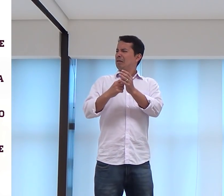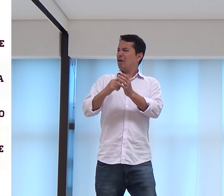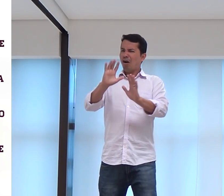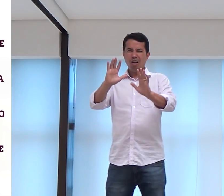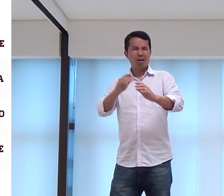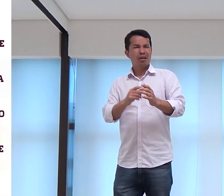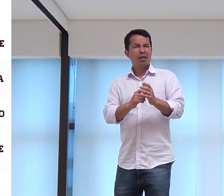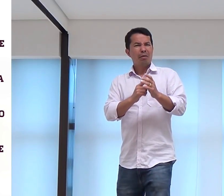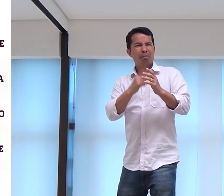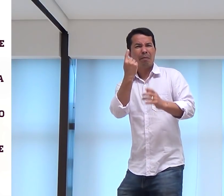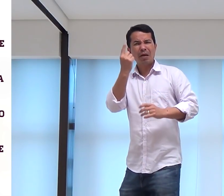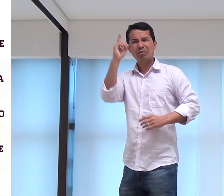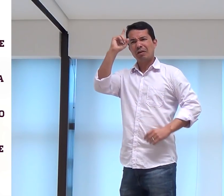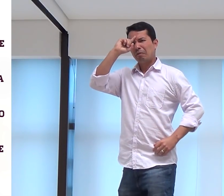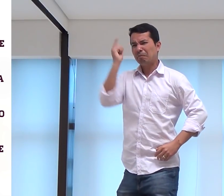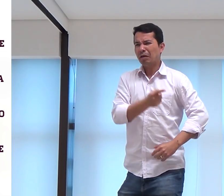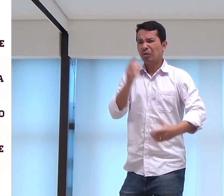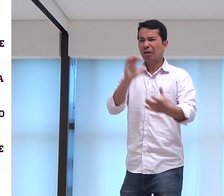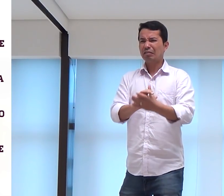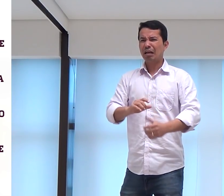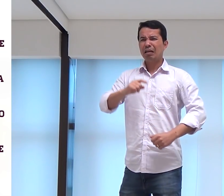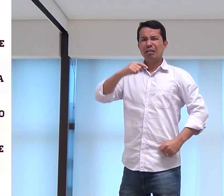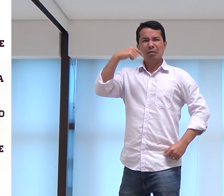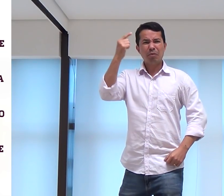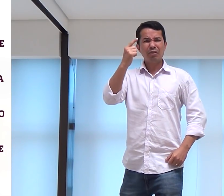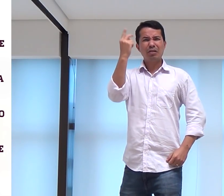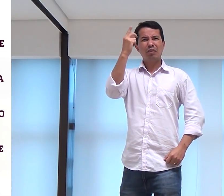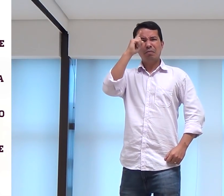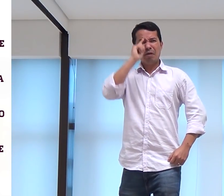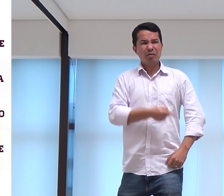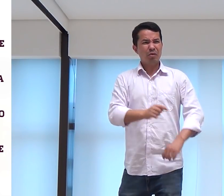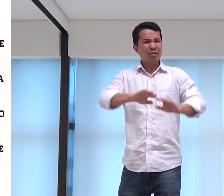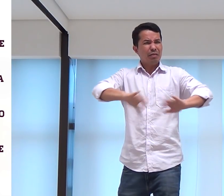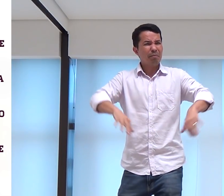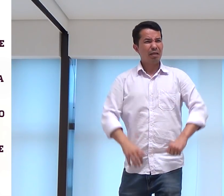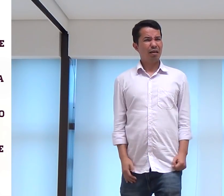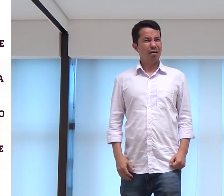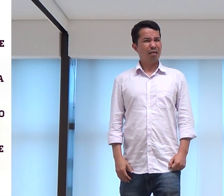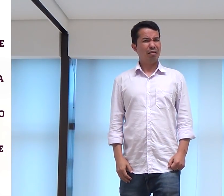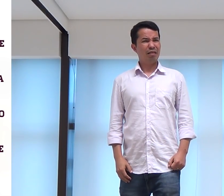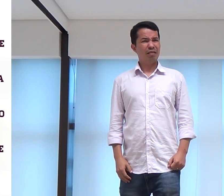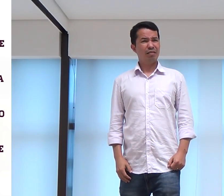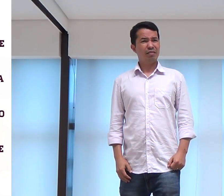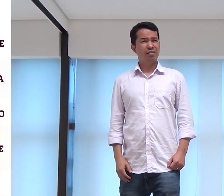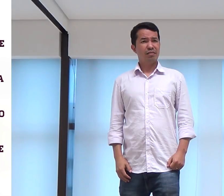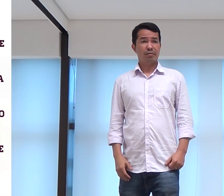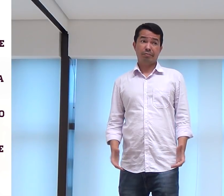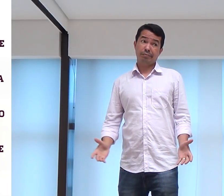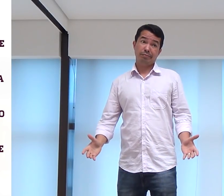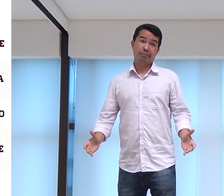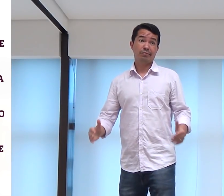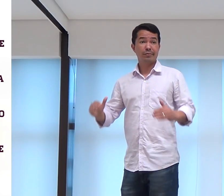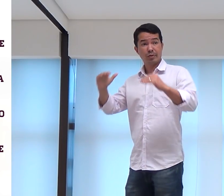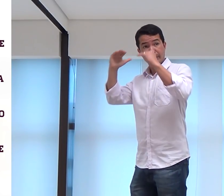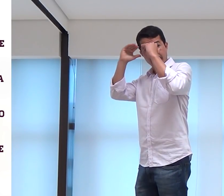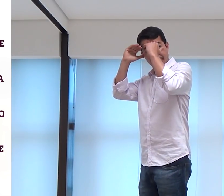Que negócio estranho, não. Primeiro Deus manda que eu me case com uma prostituta, aí então que eu me divorcie dela.